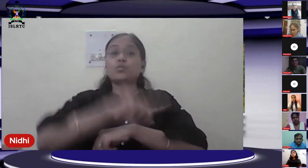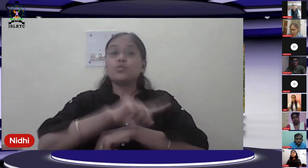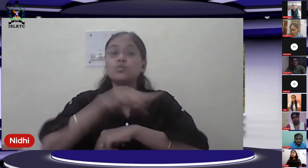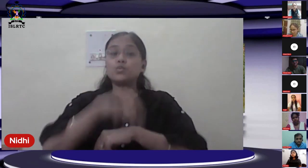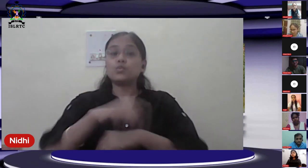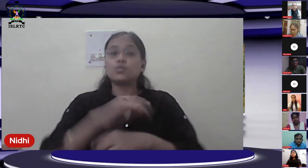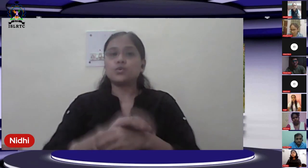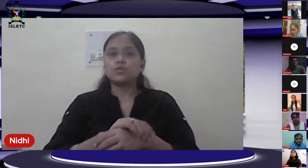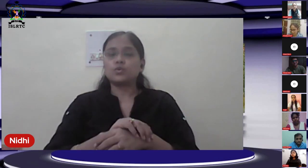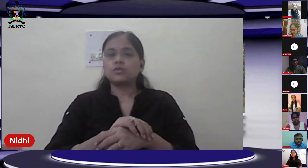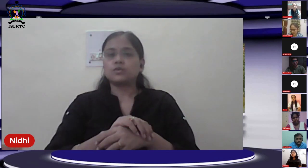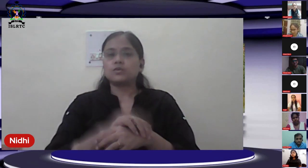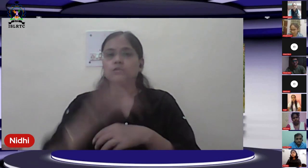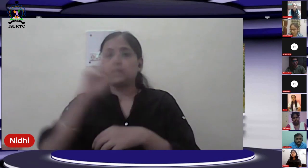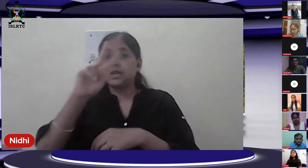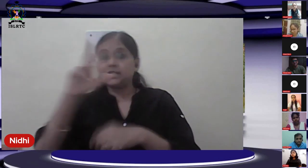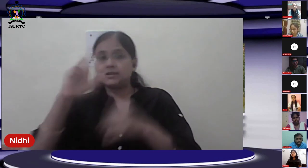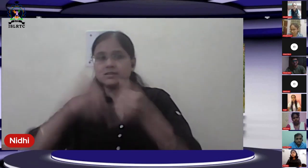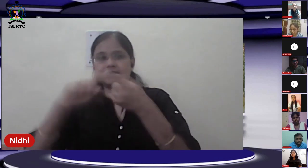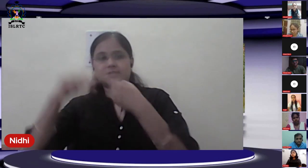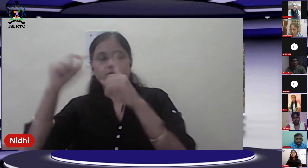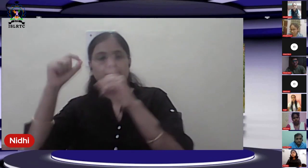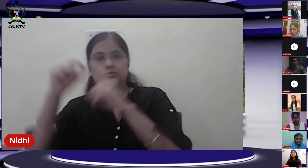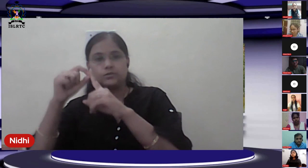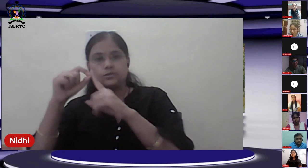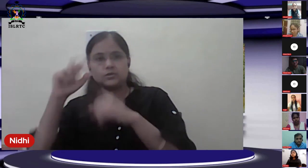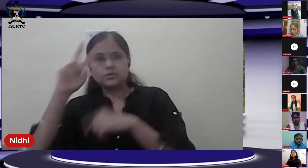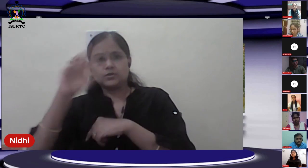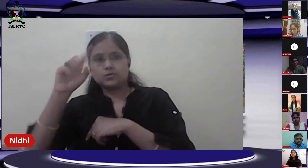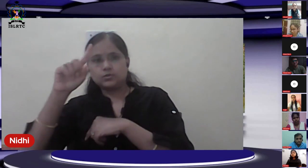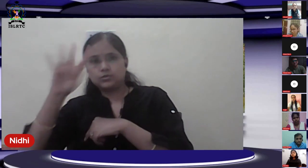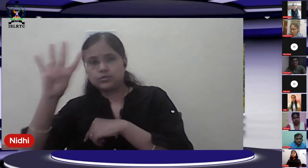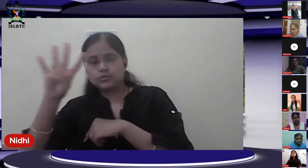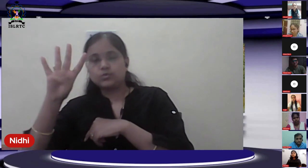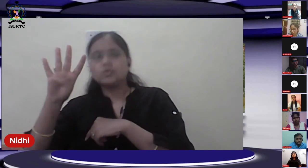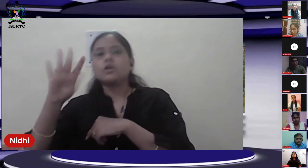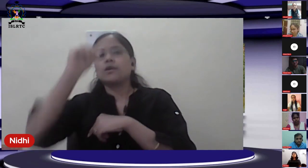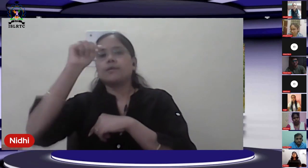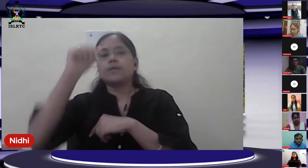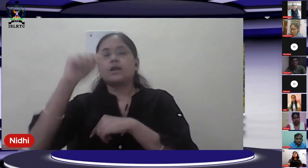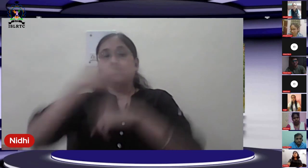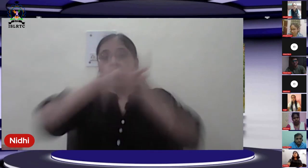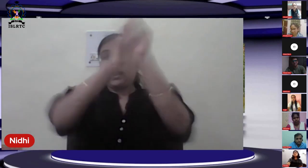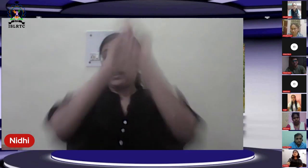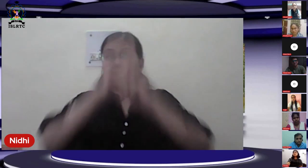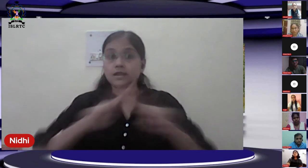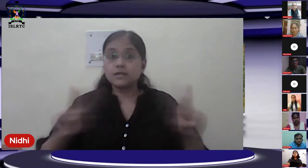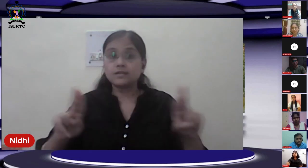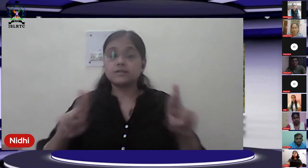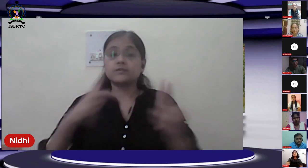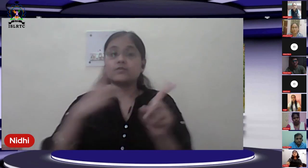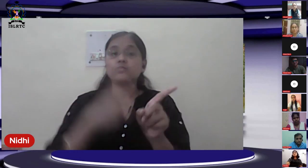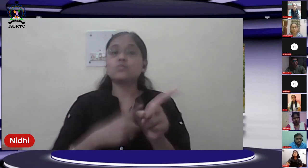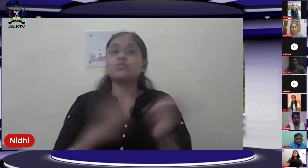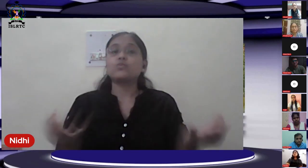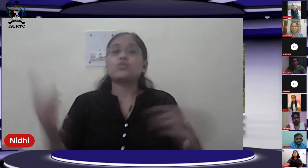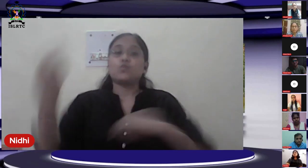2014 में अंतर्राष्ट्रीय योग दिवस की पहल की, जिसके बाद 21 जून 2015